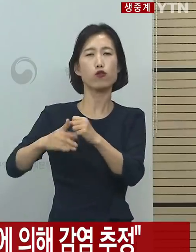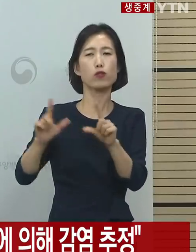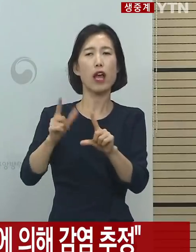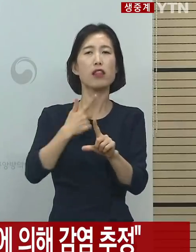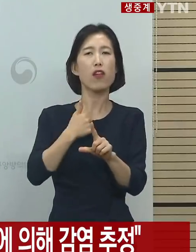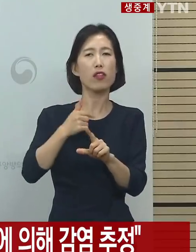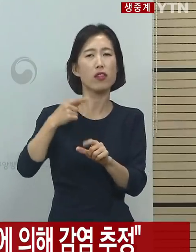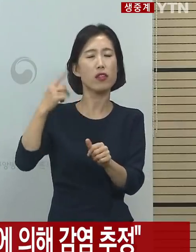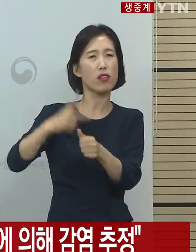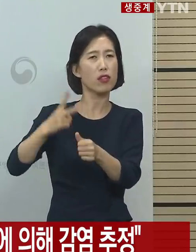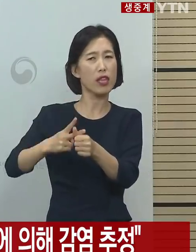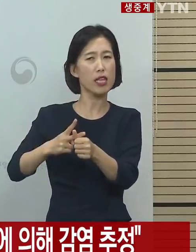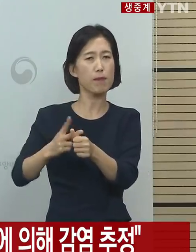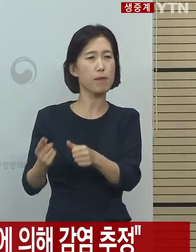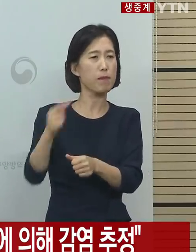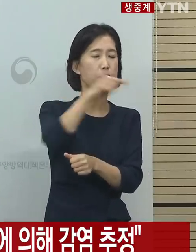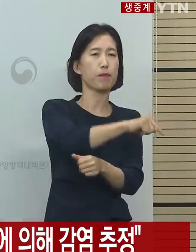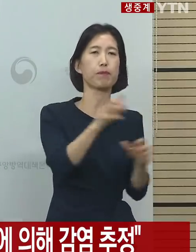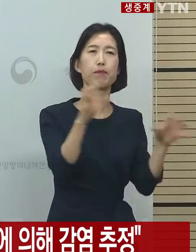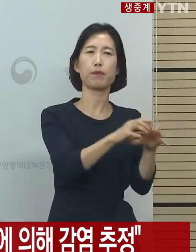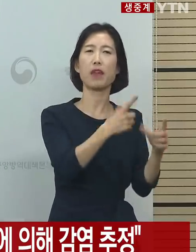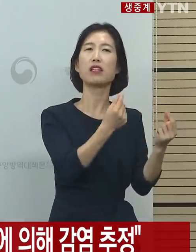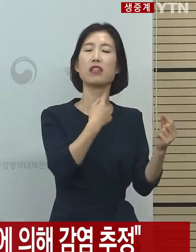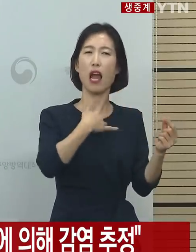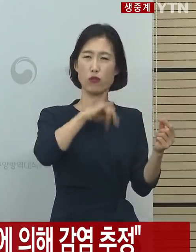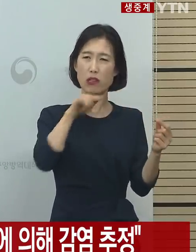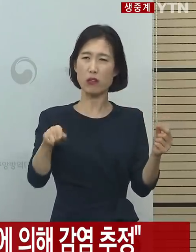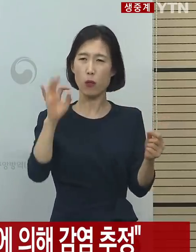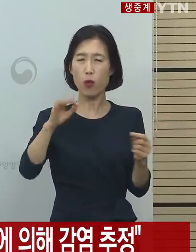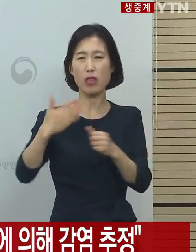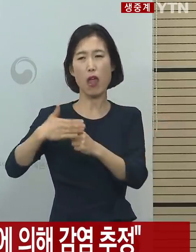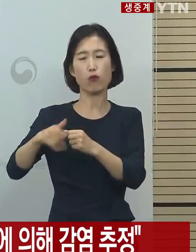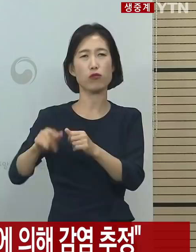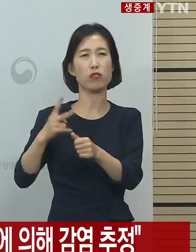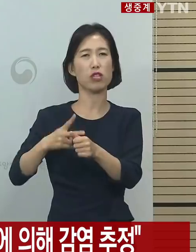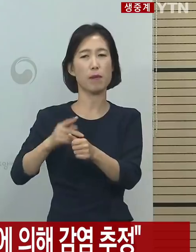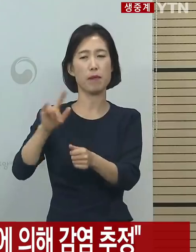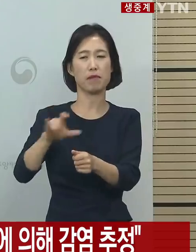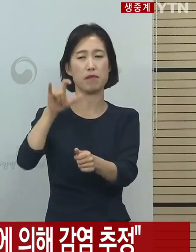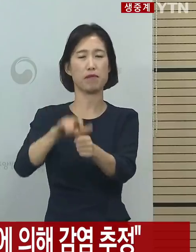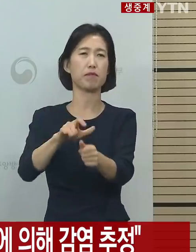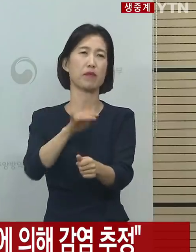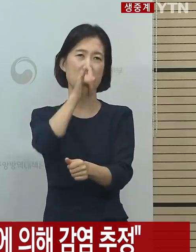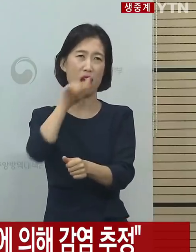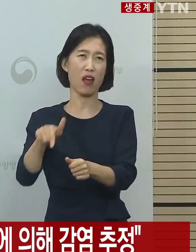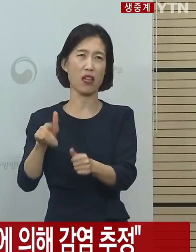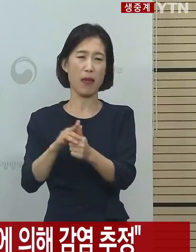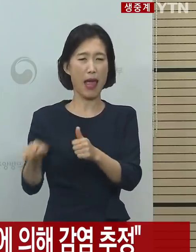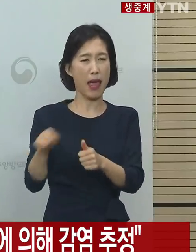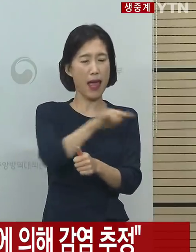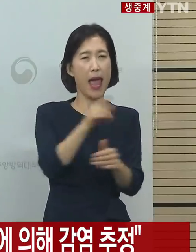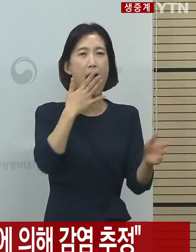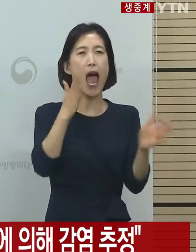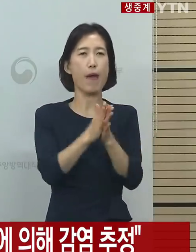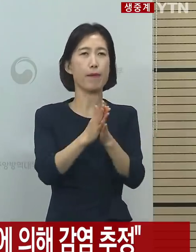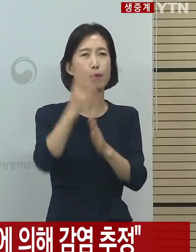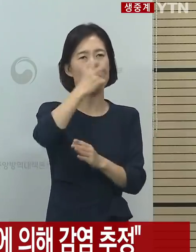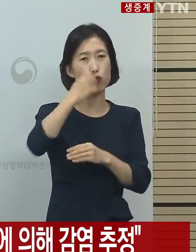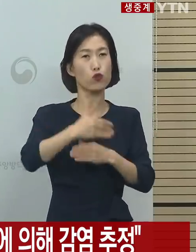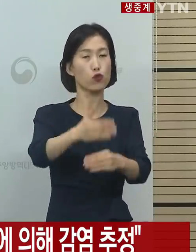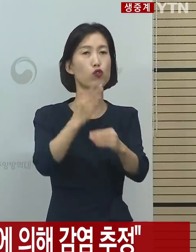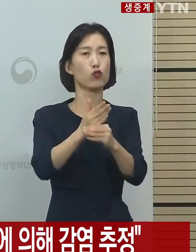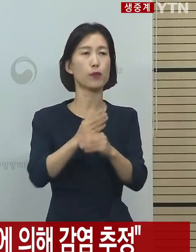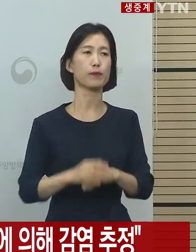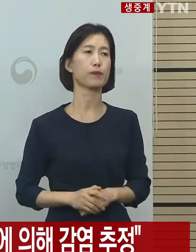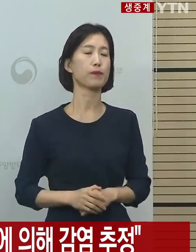강사 또 한 분 양성으로 확인이 돼서 감염 경로에 대한 부분들도 계속 조사가 진행 중에 있습니다. 예, 다음